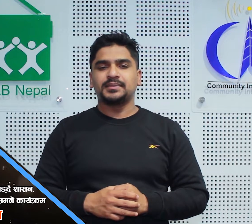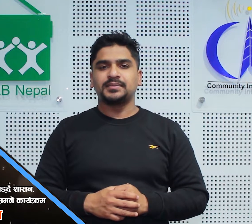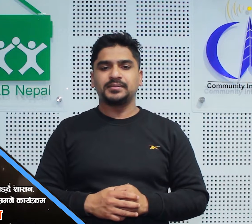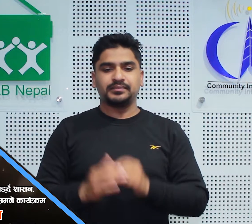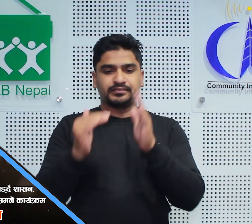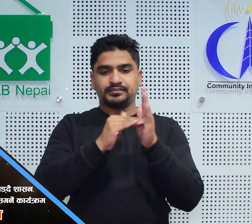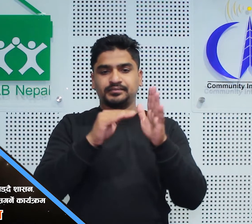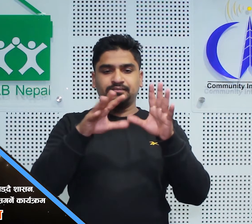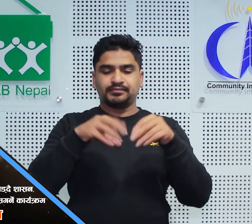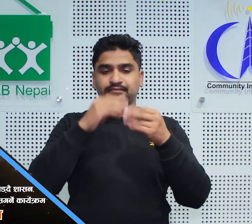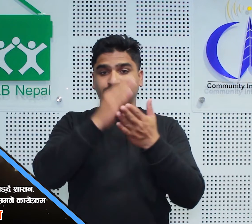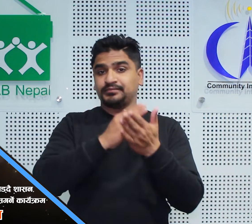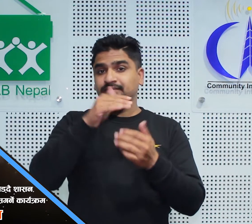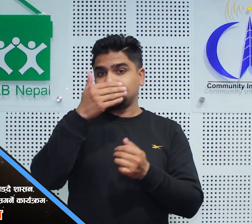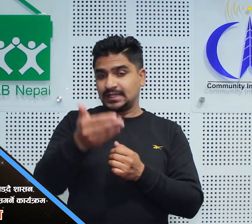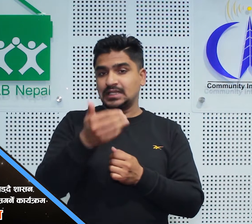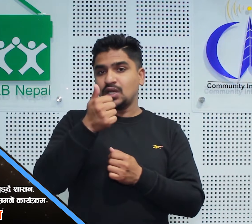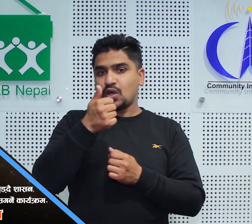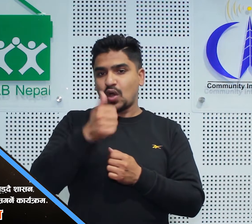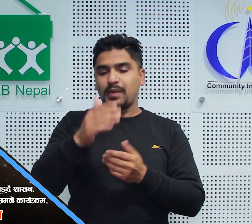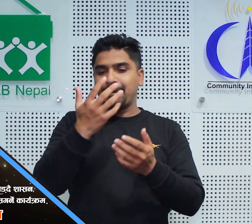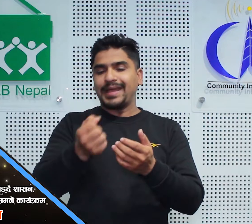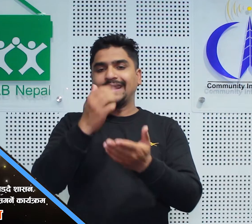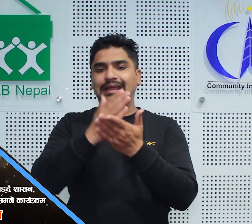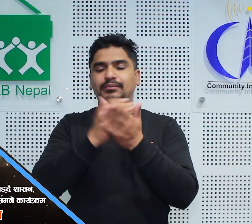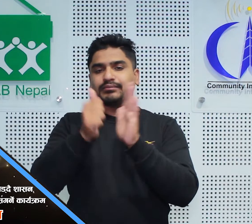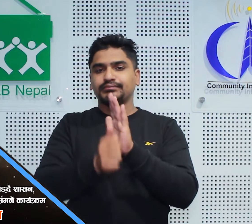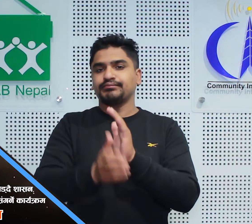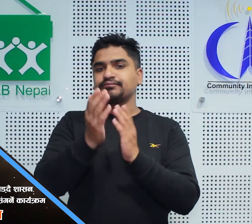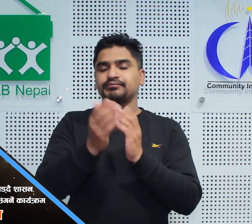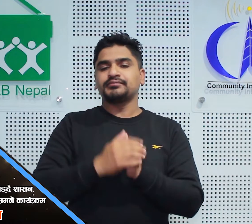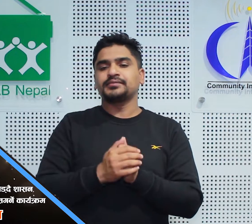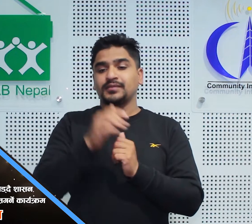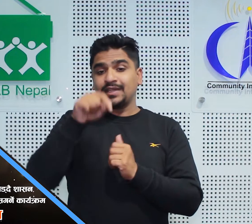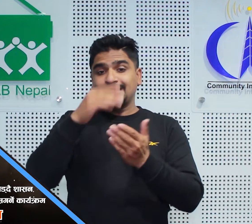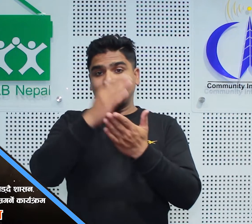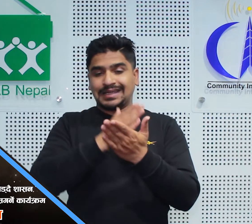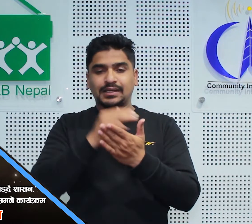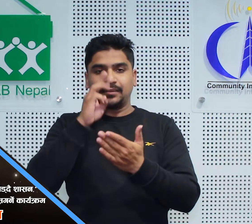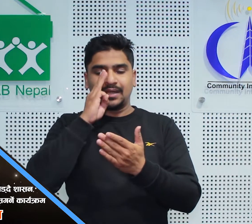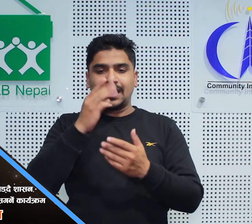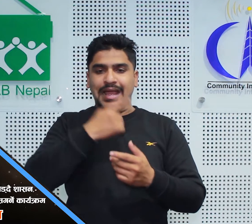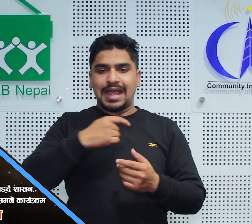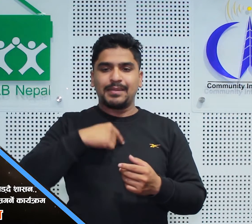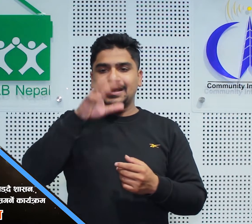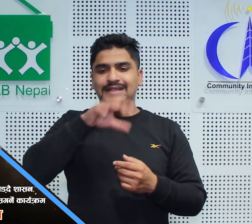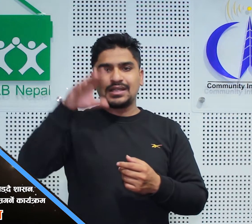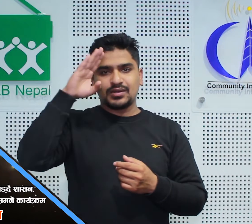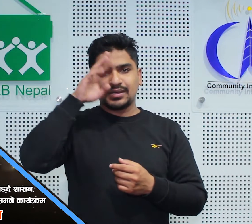आसन ग्रहणको कार्यक्रमपछि अब बाँकी कार्यक्रमलाई अगाडि बढाउँ होला। आजको यस कार्यक्रममा हामी स्थानीय सरकार र प्रदेश